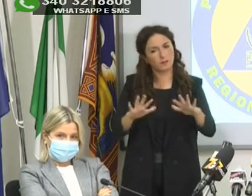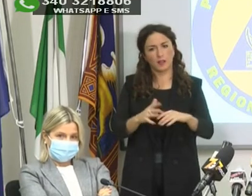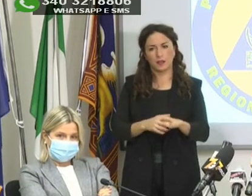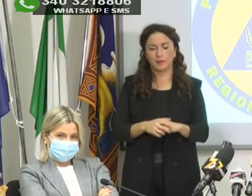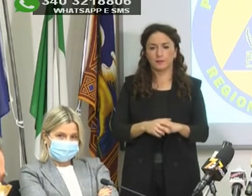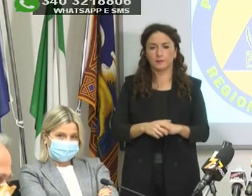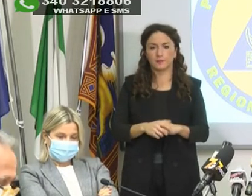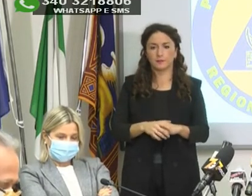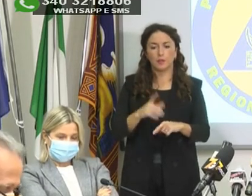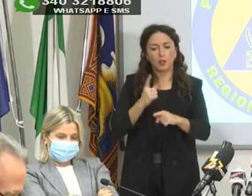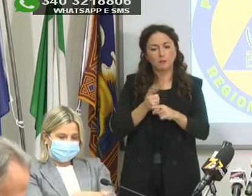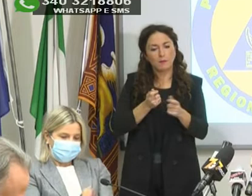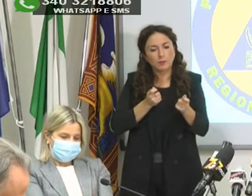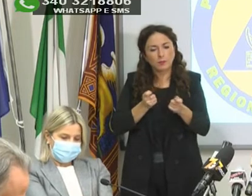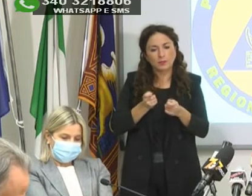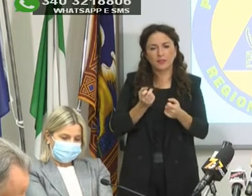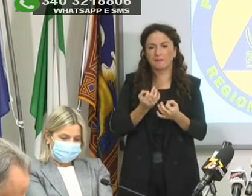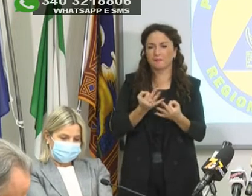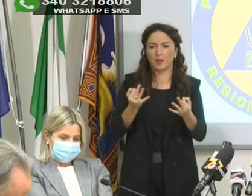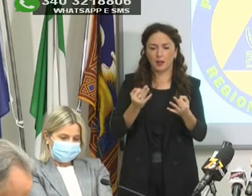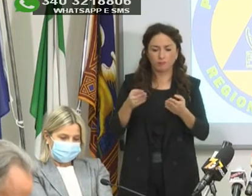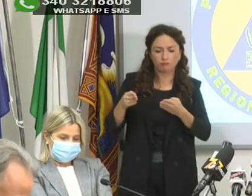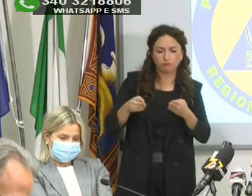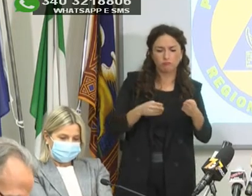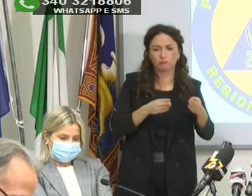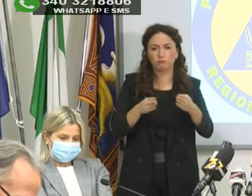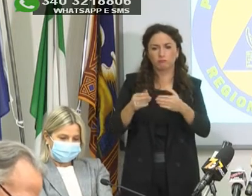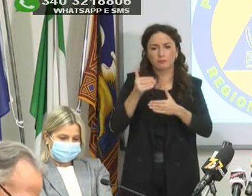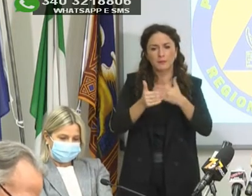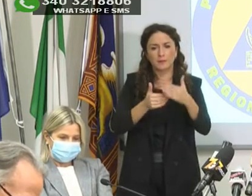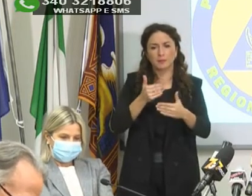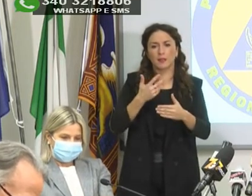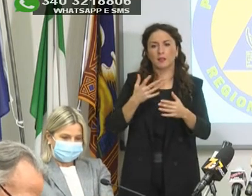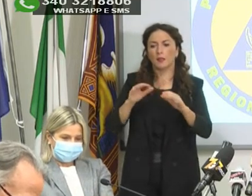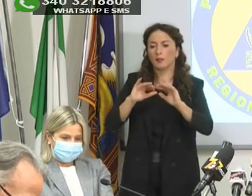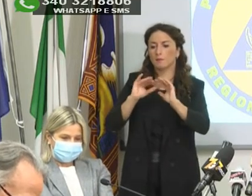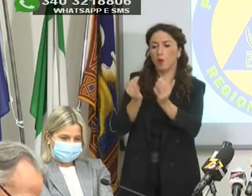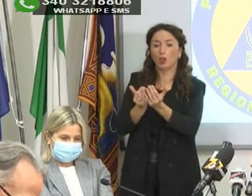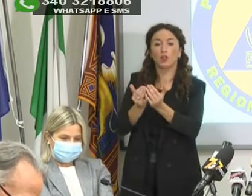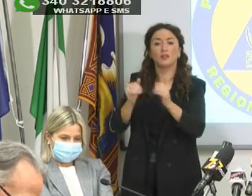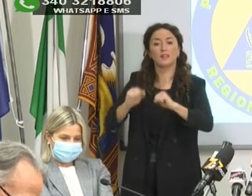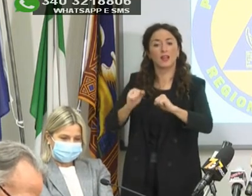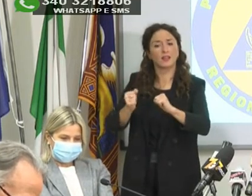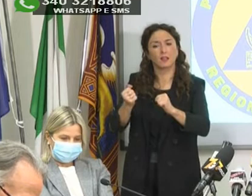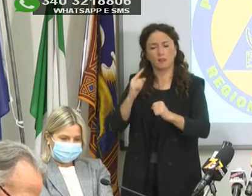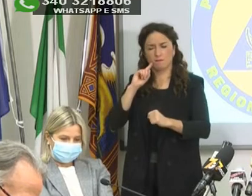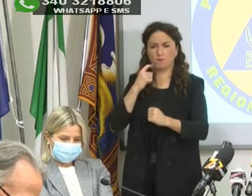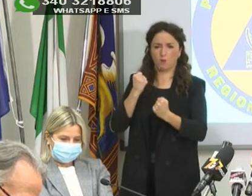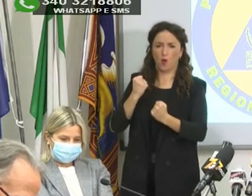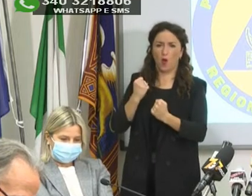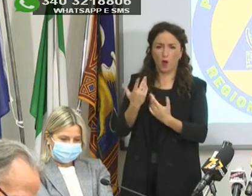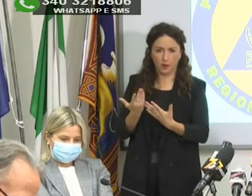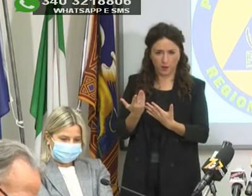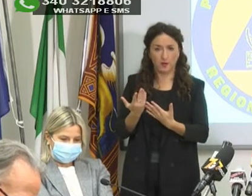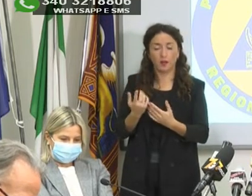fare in modo di gestirla bene nell'itinere. Abbiamo una grande sanità, qua ci lamentiamo sempre la lista